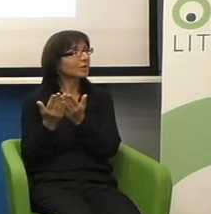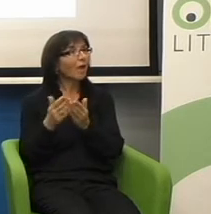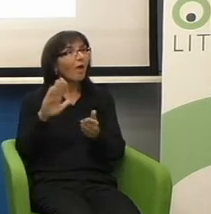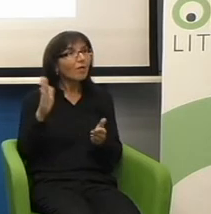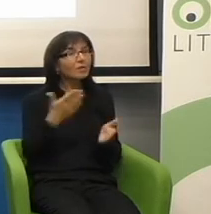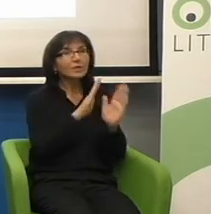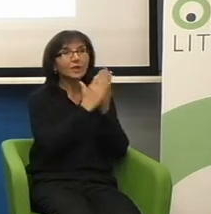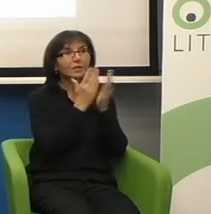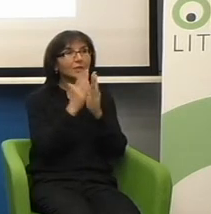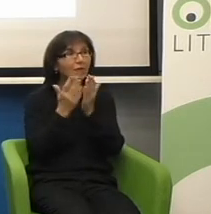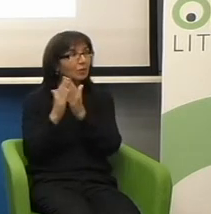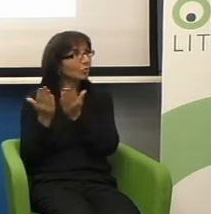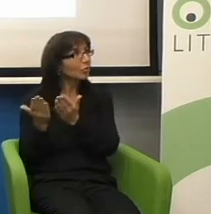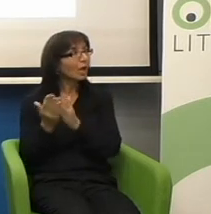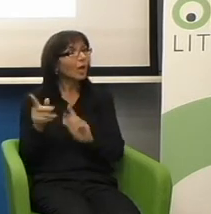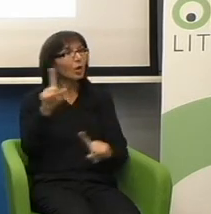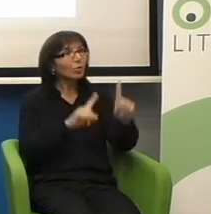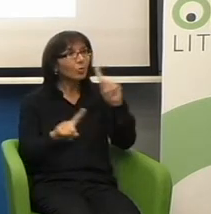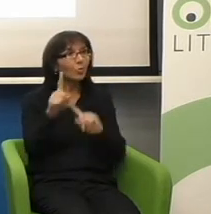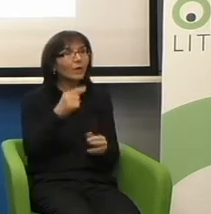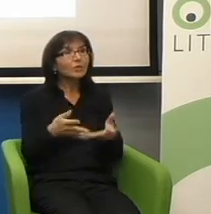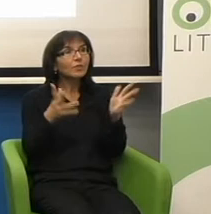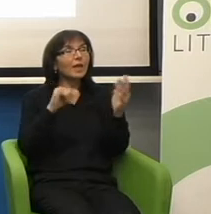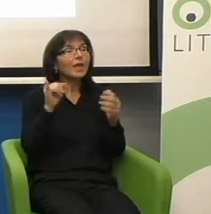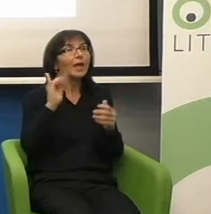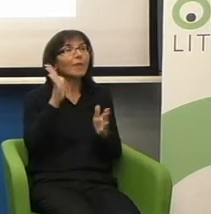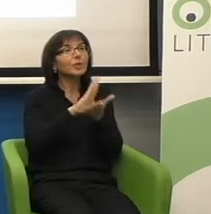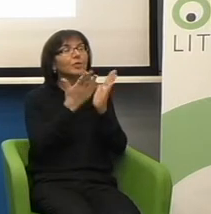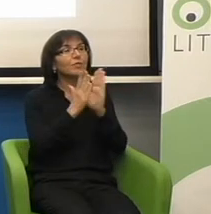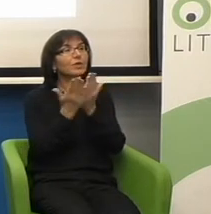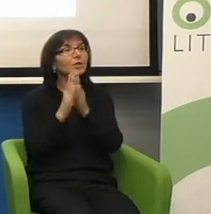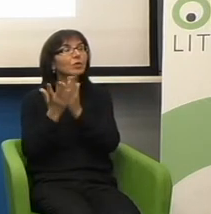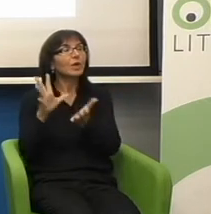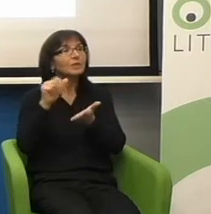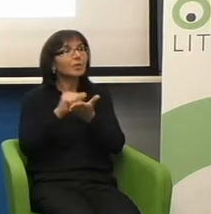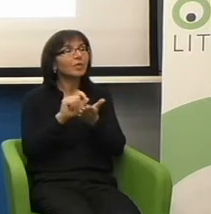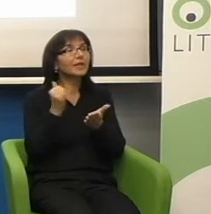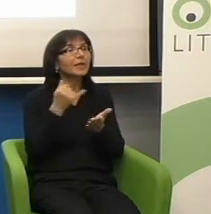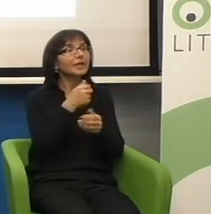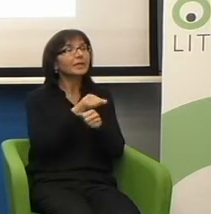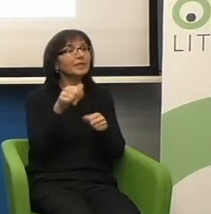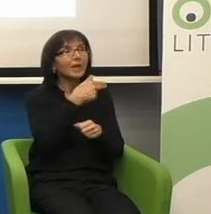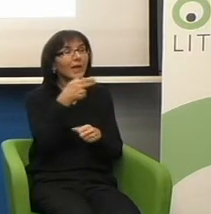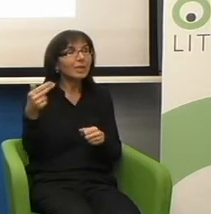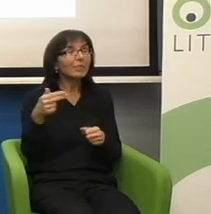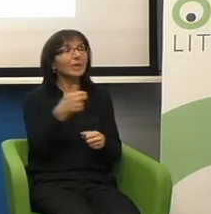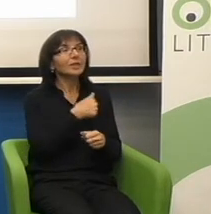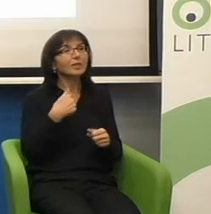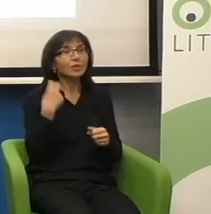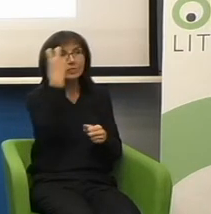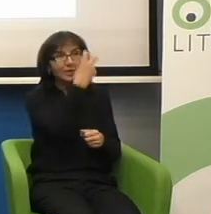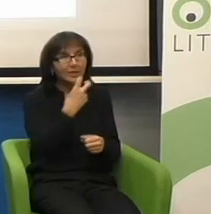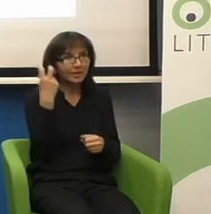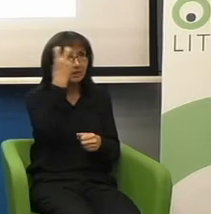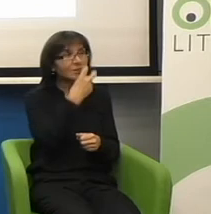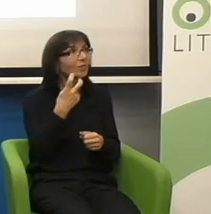Festiwal Literatury Nonfiction tłumaczy wiele, jaką literaturą będziemy się zajmowali, co jest przedmiotem naszego zainteresowania